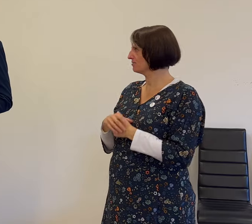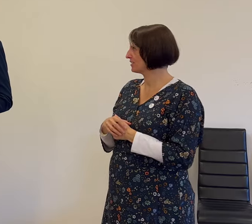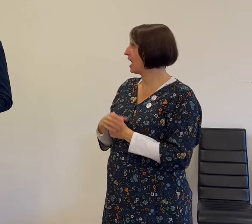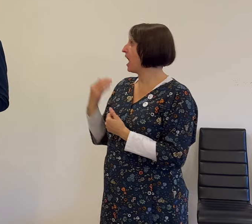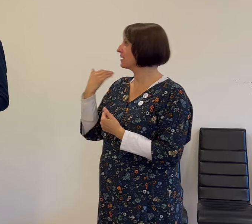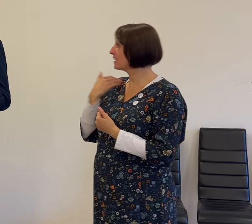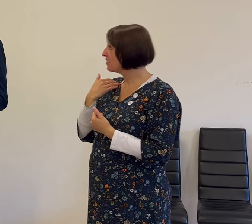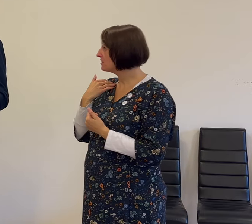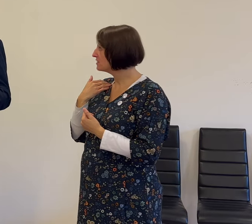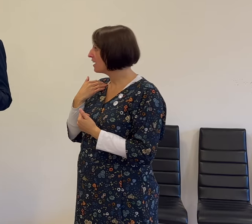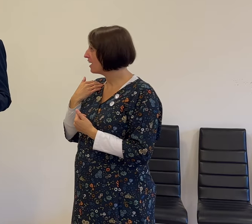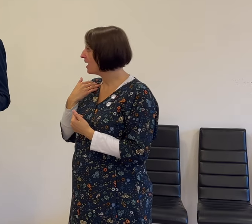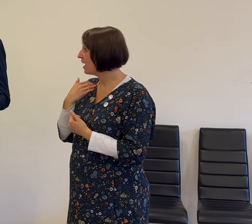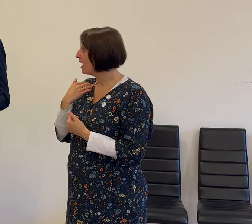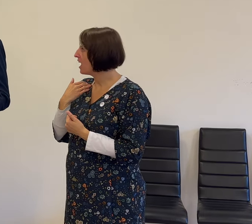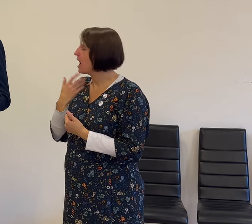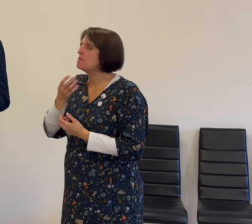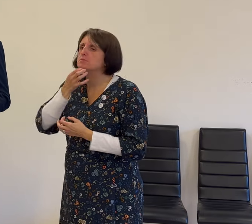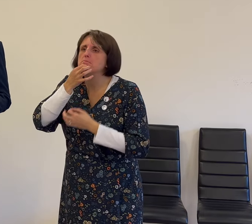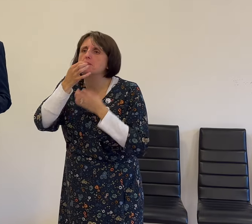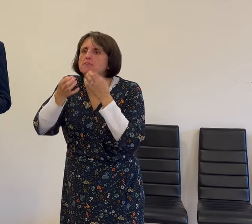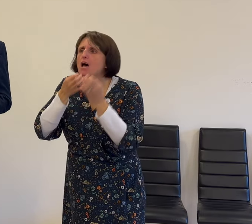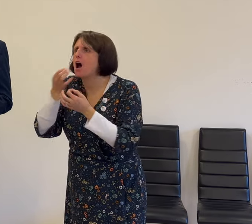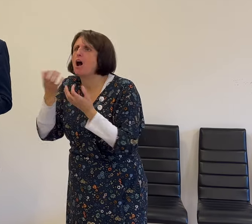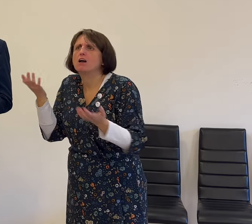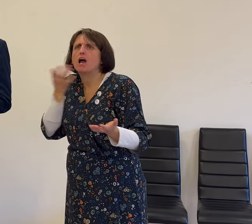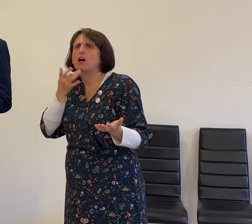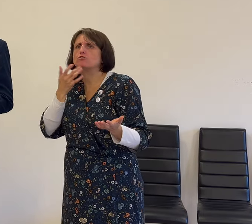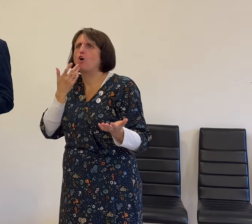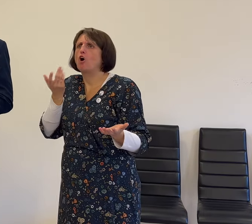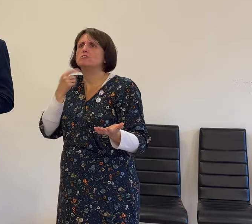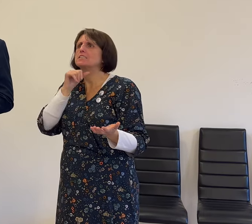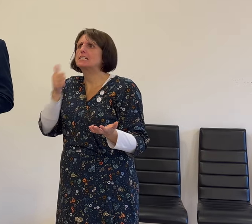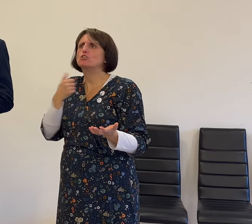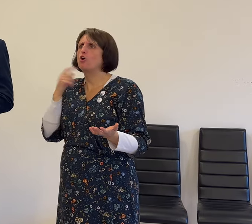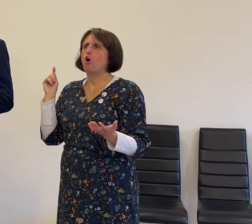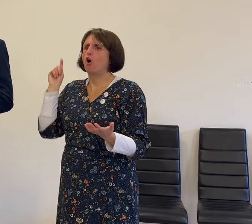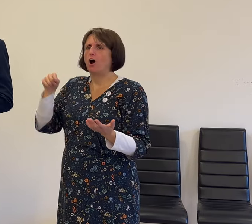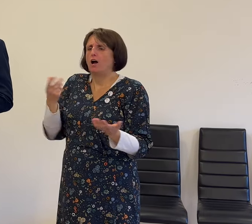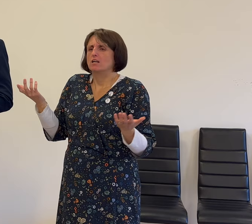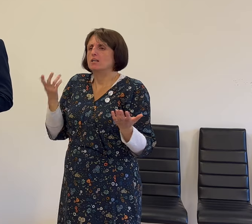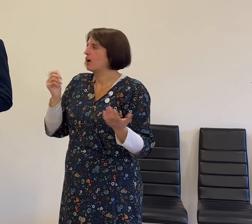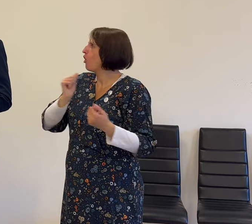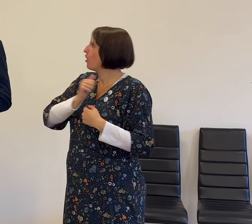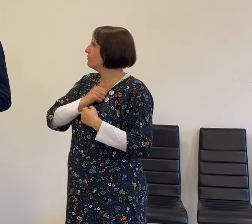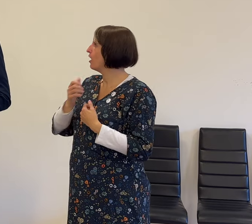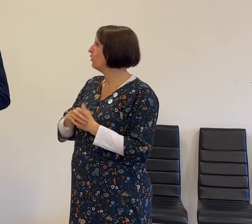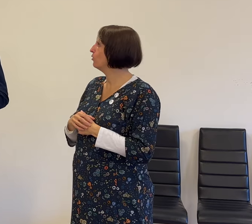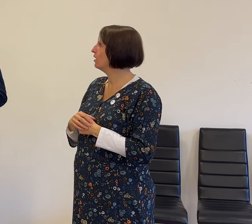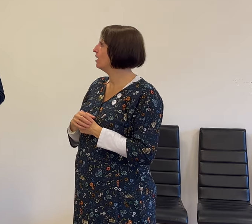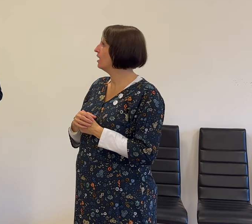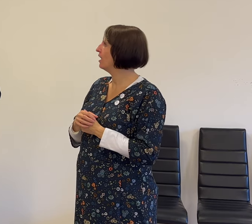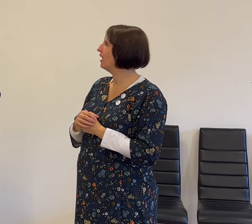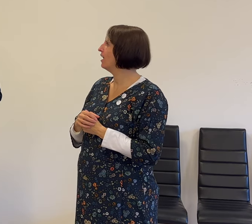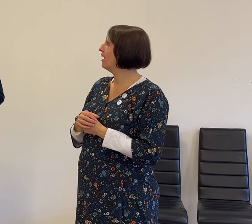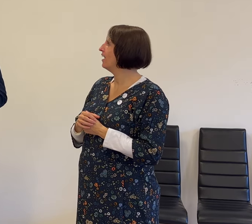David se tady vyptává na to, jak je možné, že se nikdo nehlásí do bitvy. No a